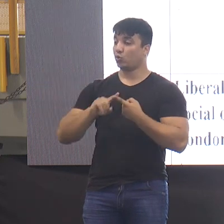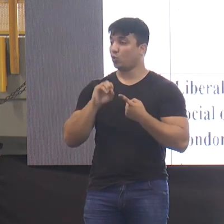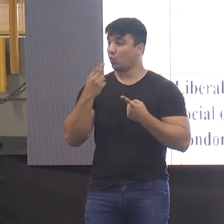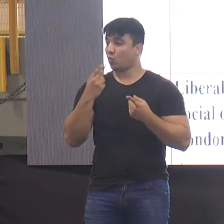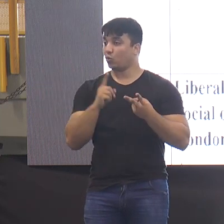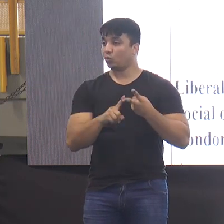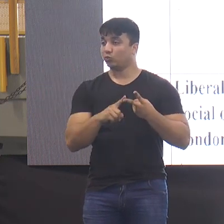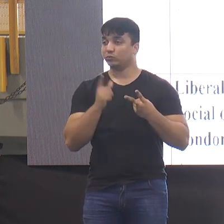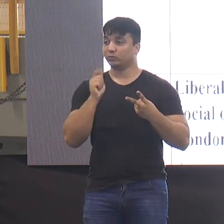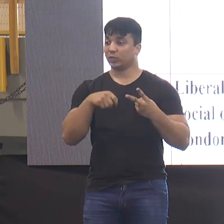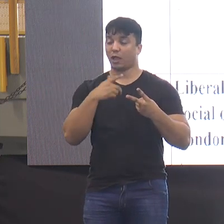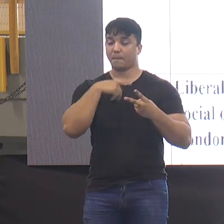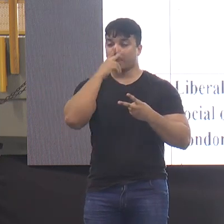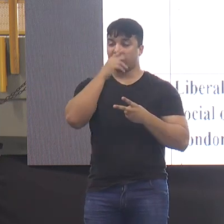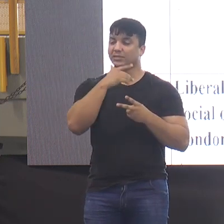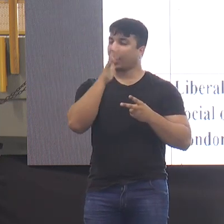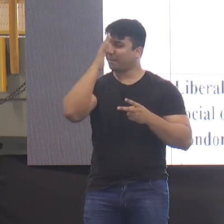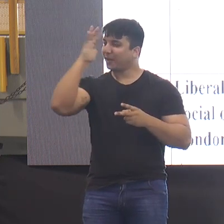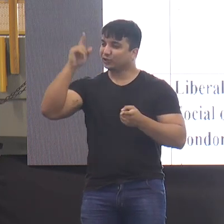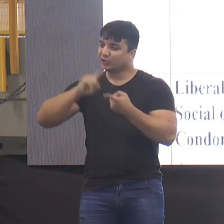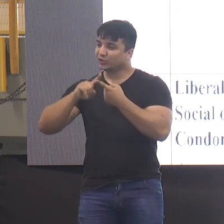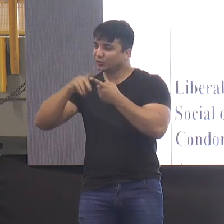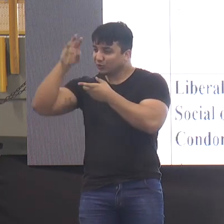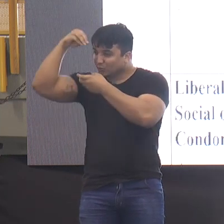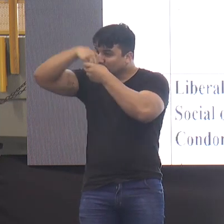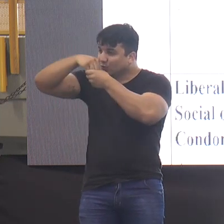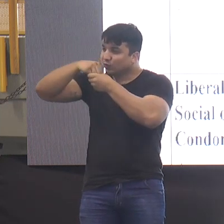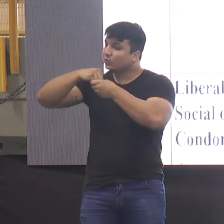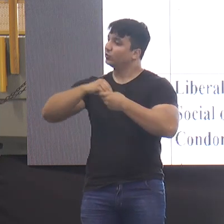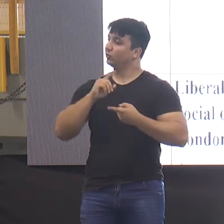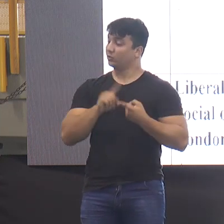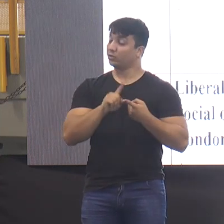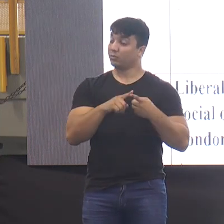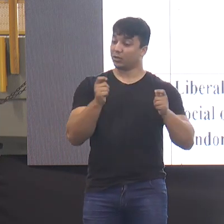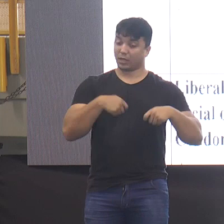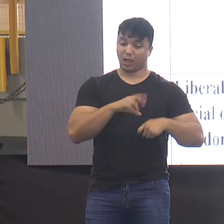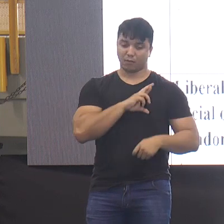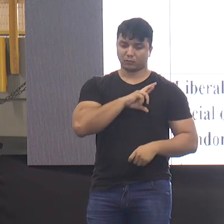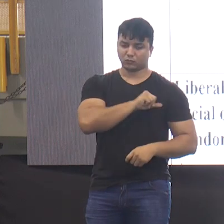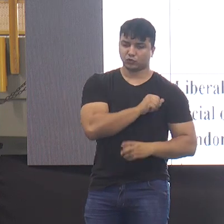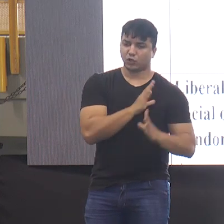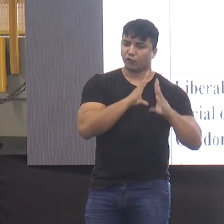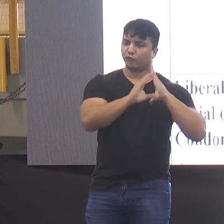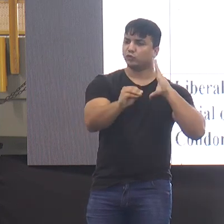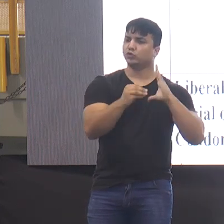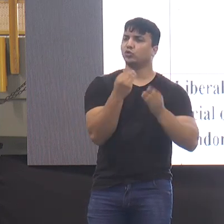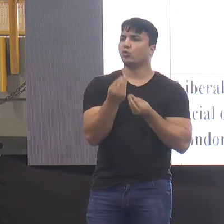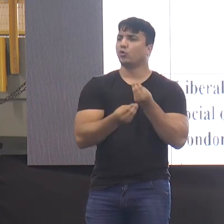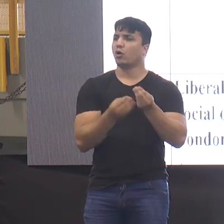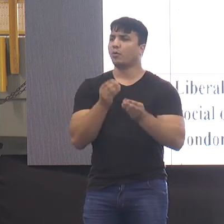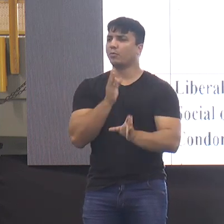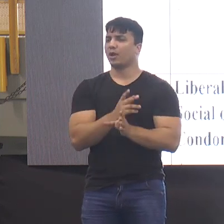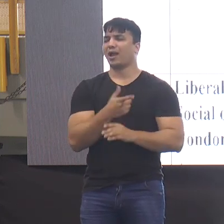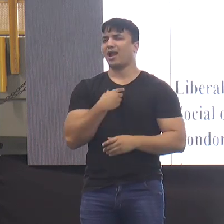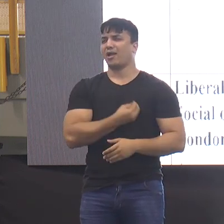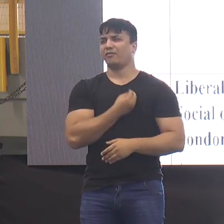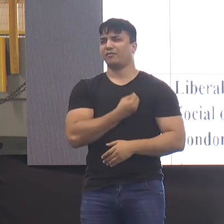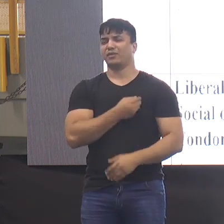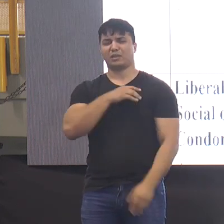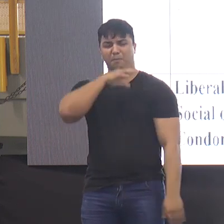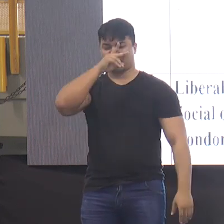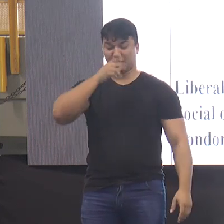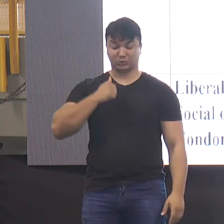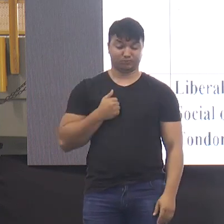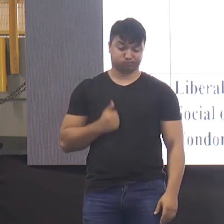ele pode fugir para a fantasia. O romântico, ele pode fugir da sua vidinha, que ele julga medíocre, de